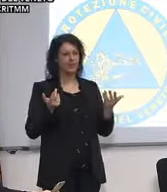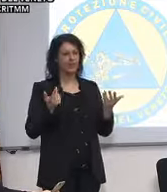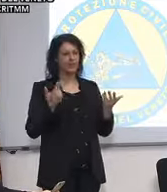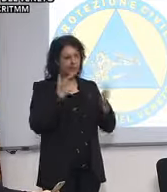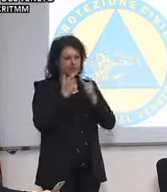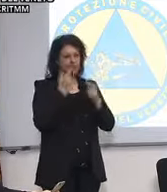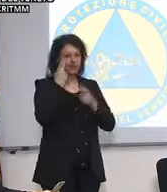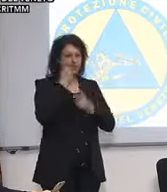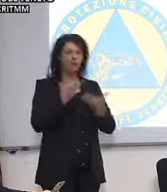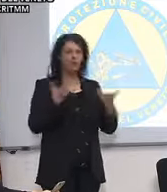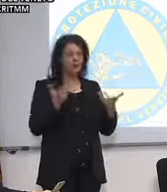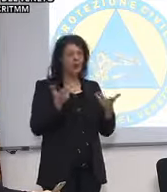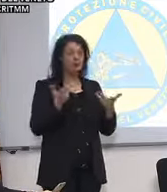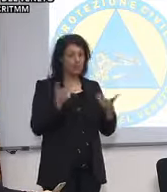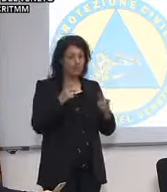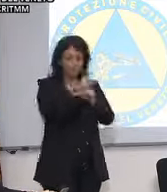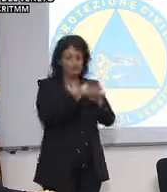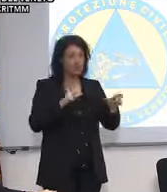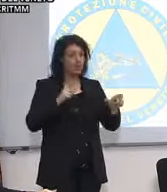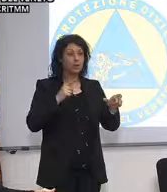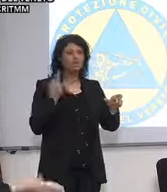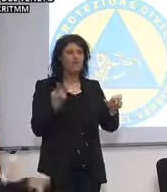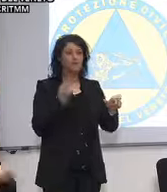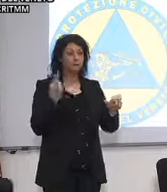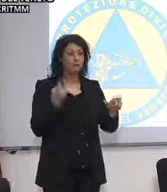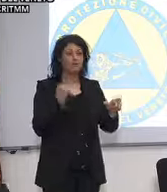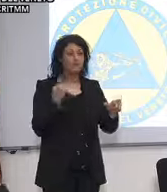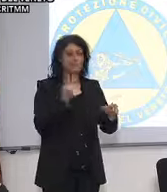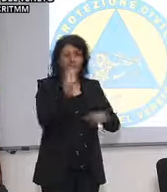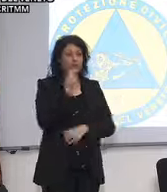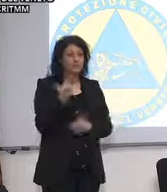ricordiamoci, c'è chi non sbarca il mare, non riesce a mangiare,